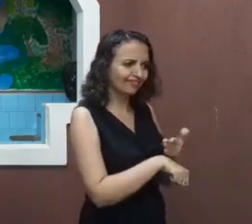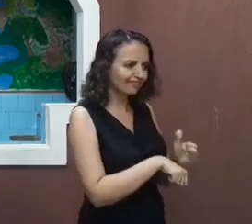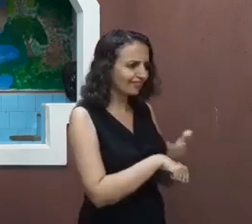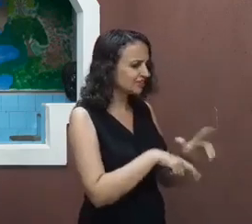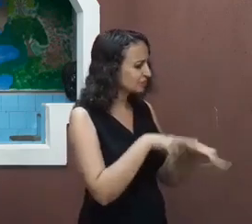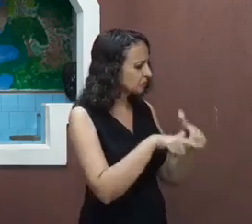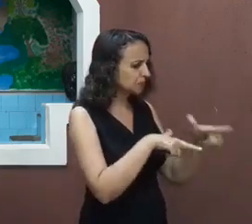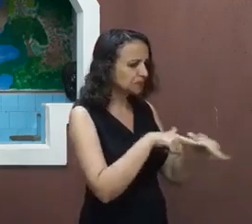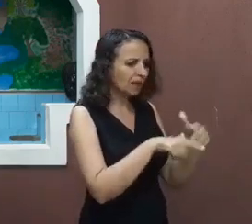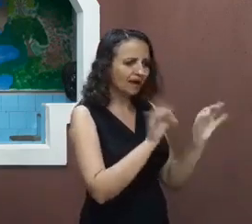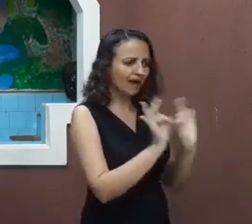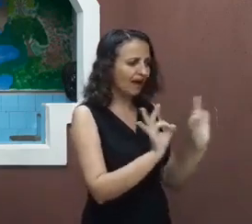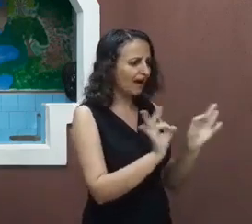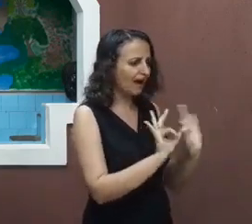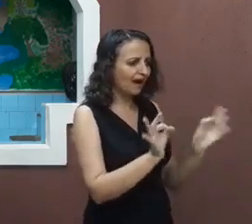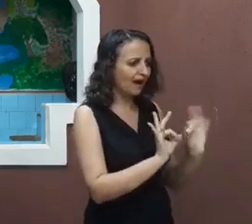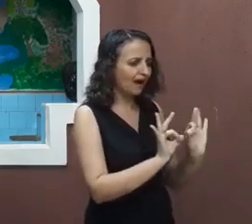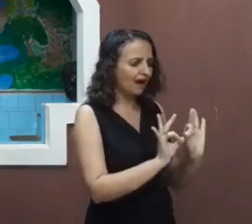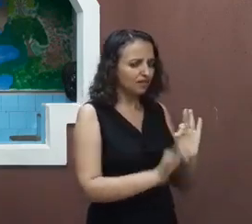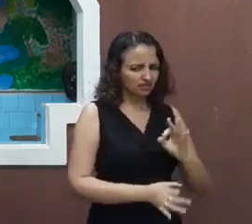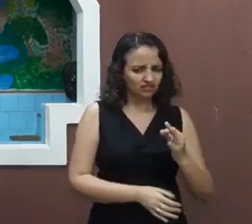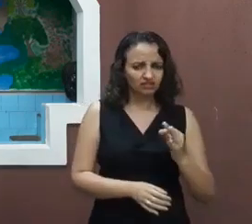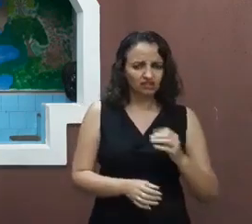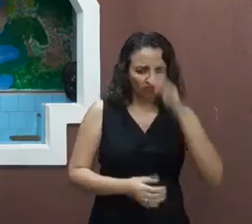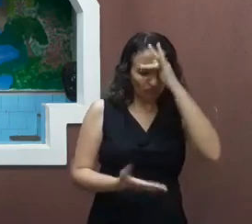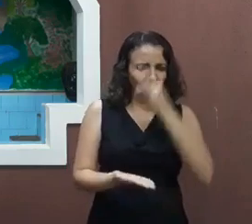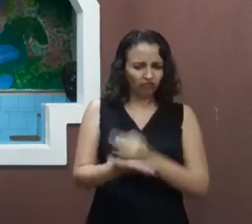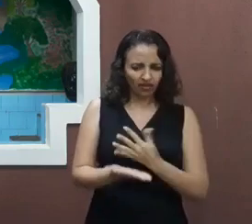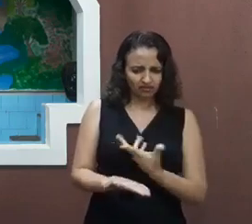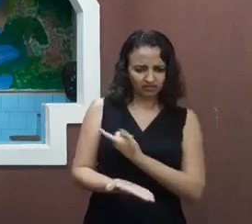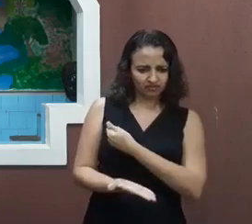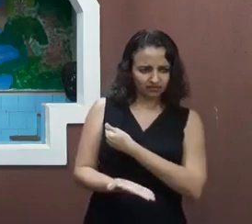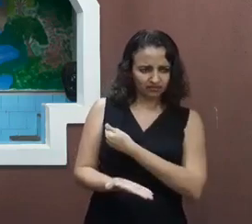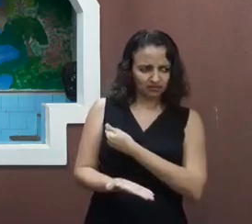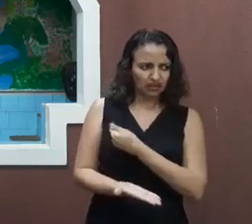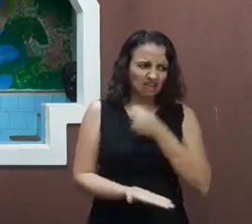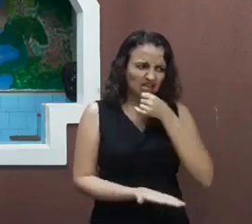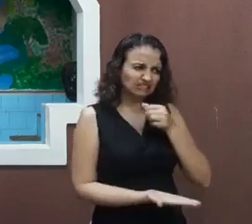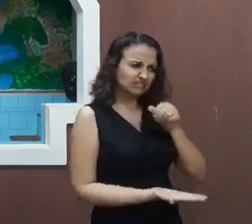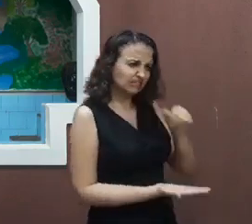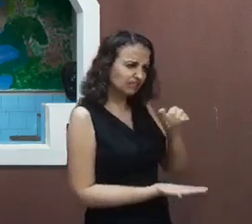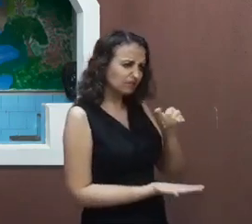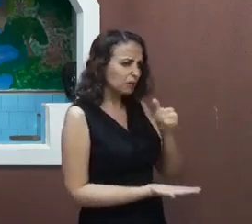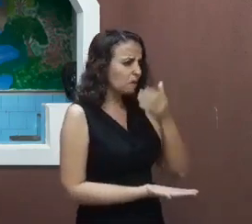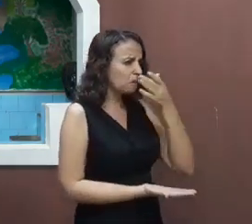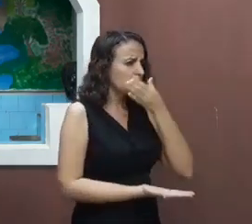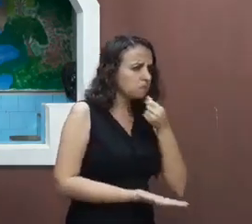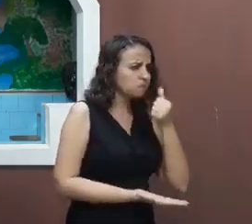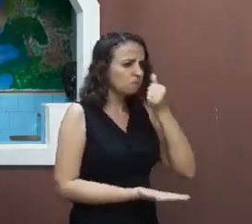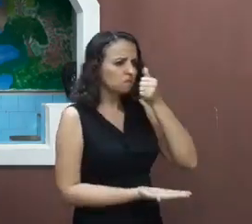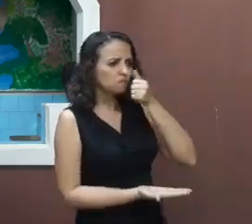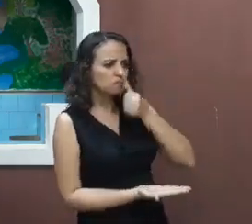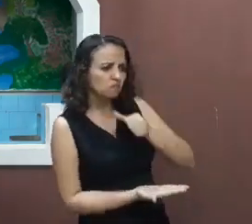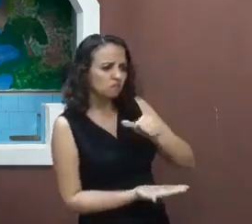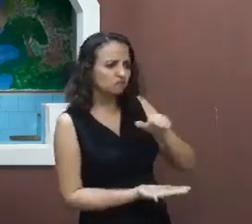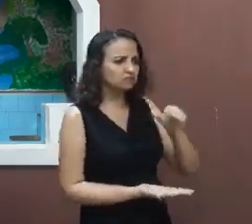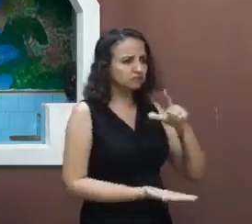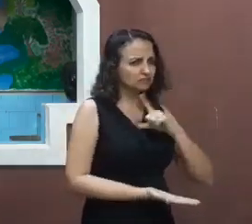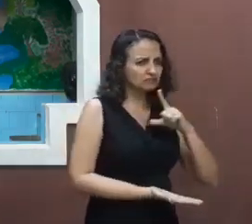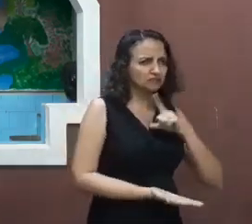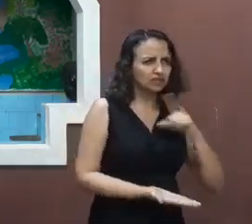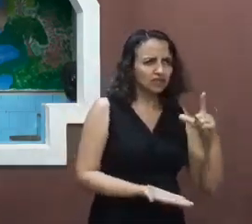Porventura pode a fé salvá-lo? E se o irmão ou a irmã estiverem nus e